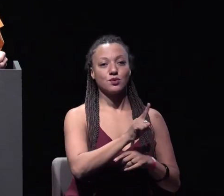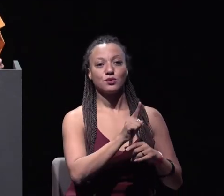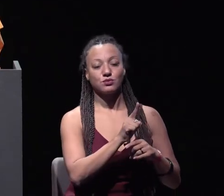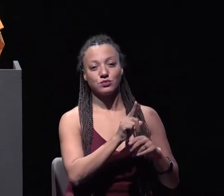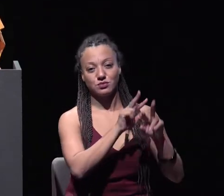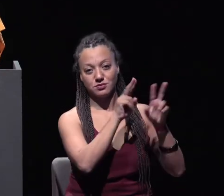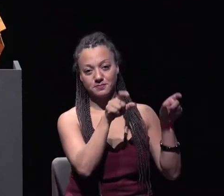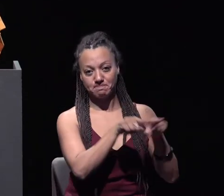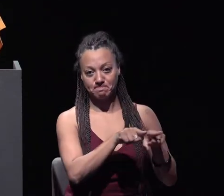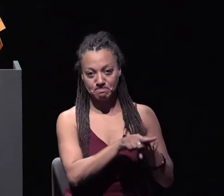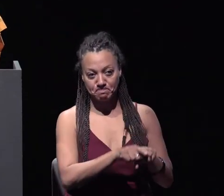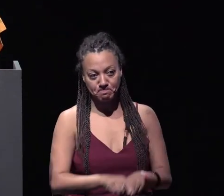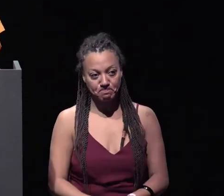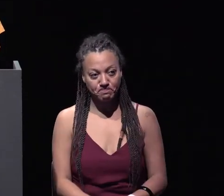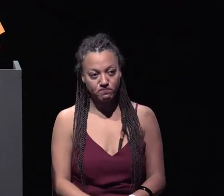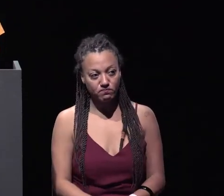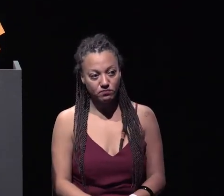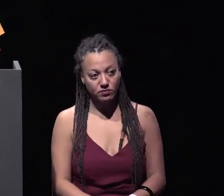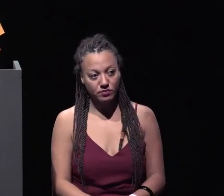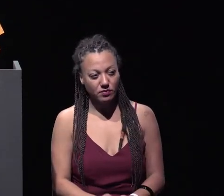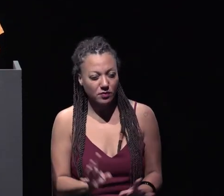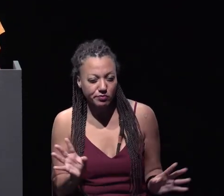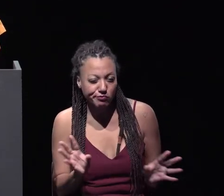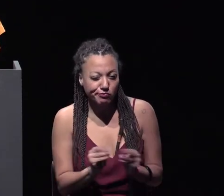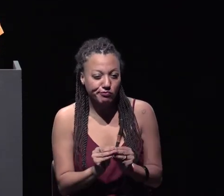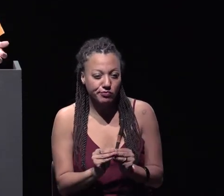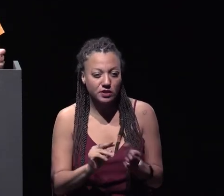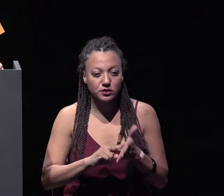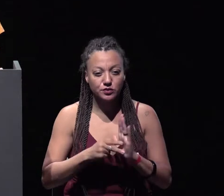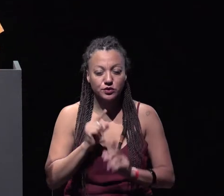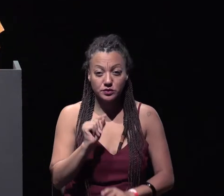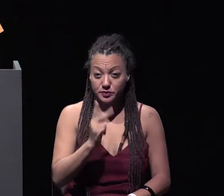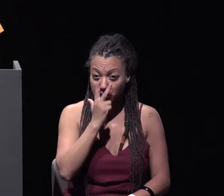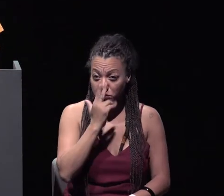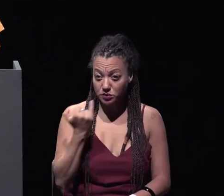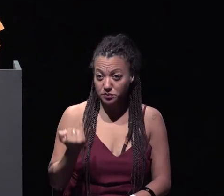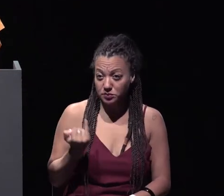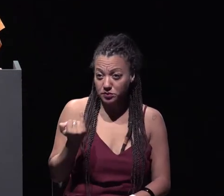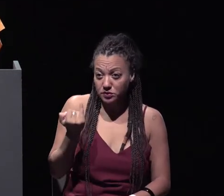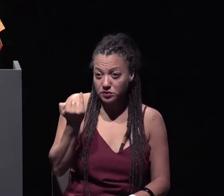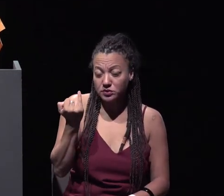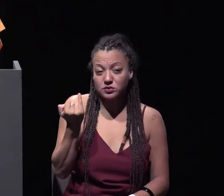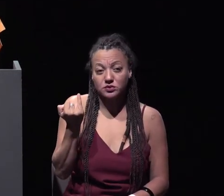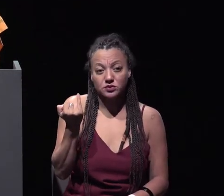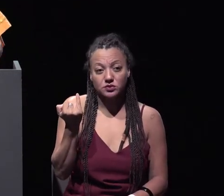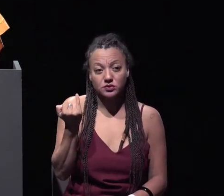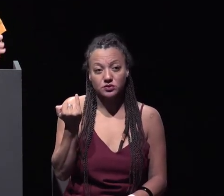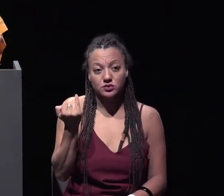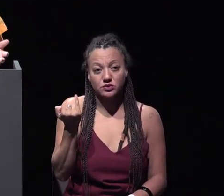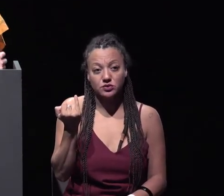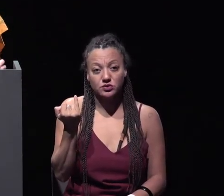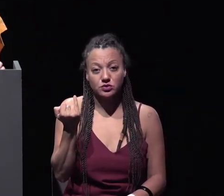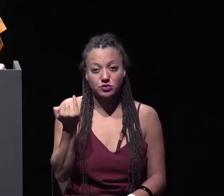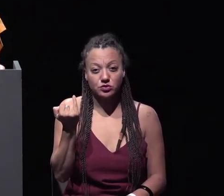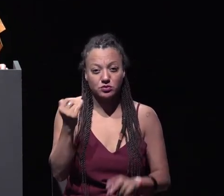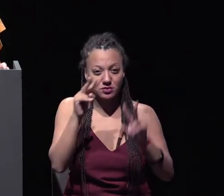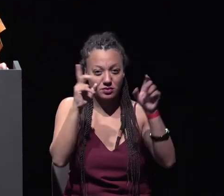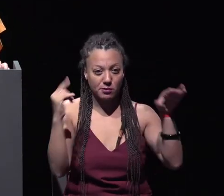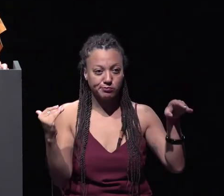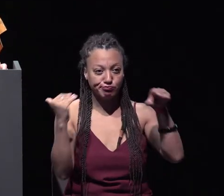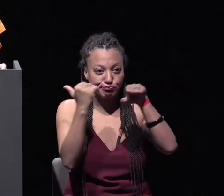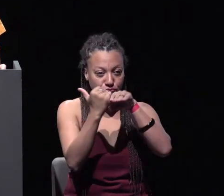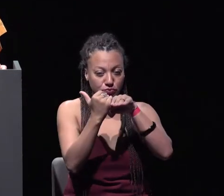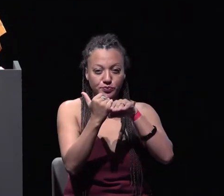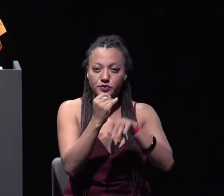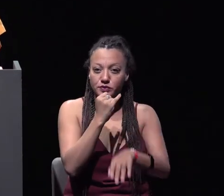aí nesse sentido nessa minha breve fala acho importante a gente é nível algumas questões a primeira